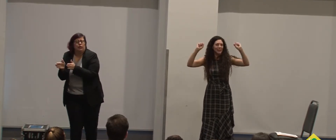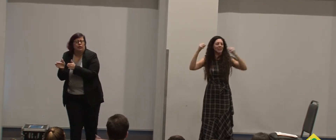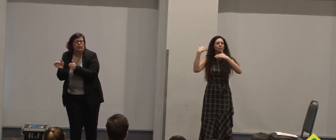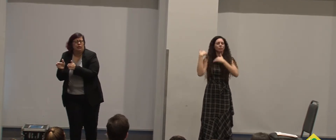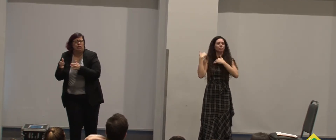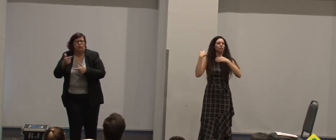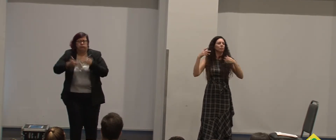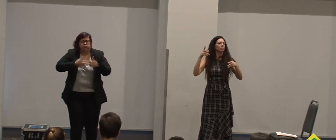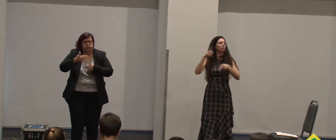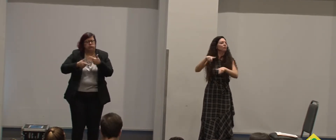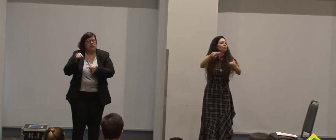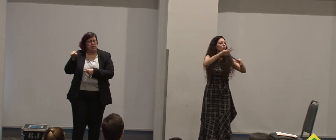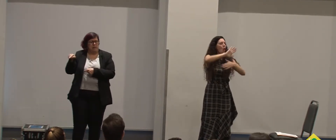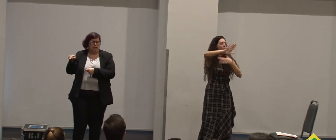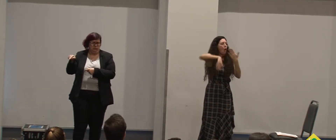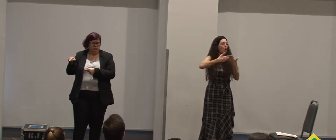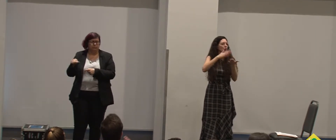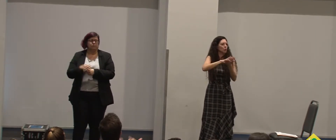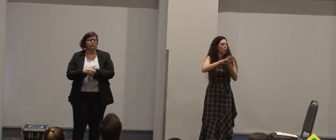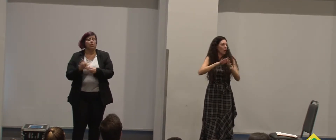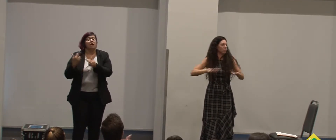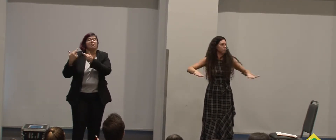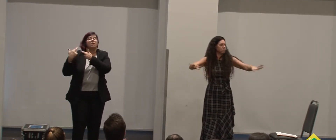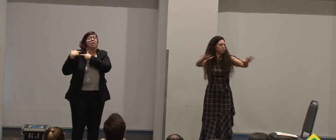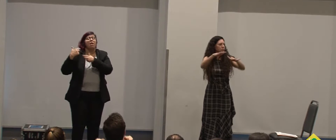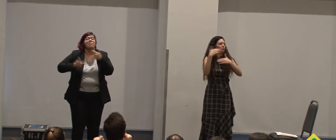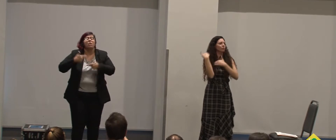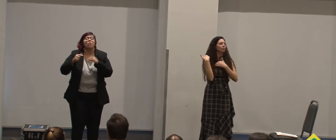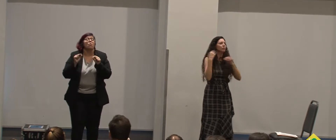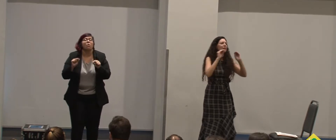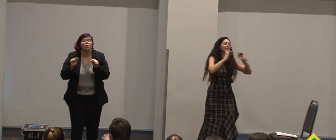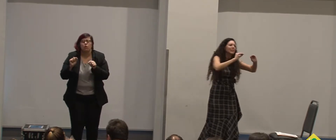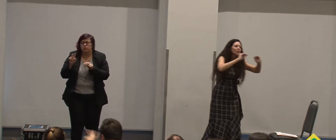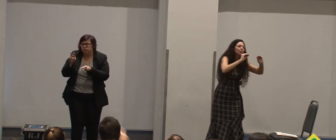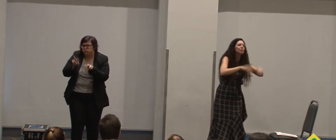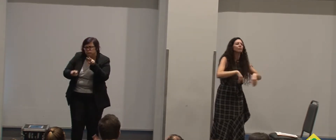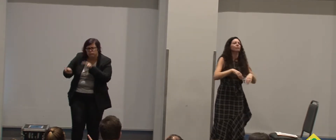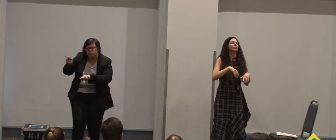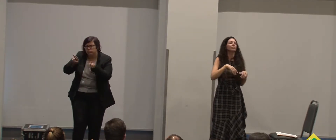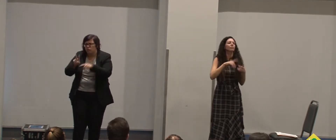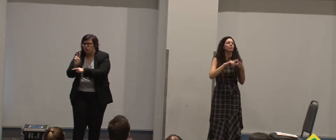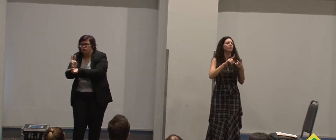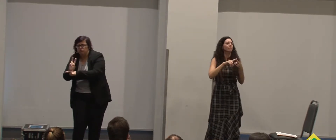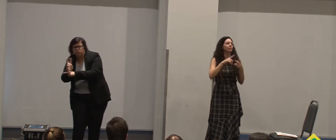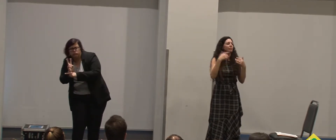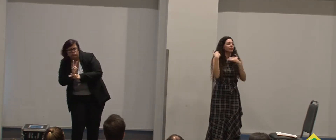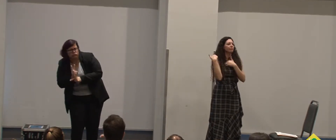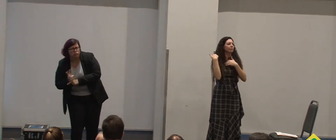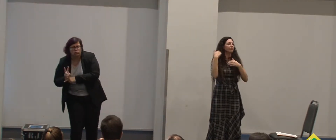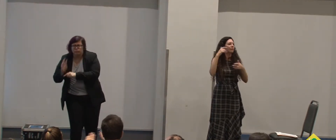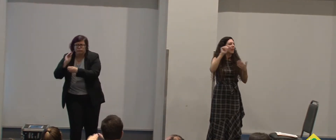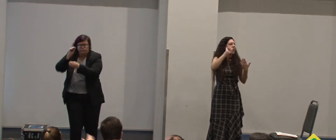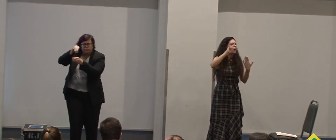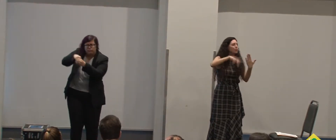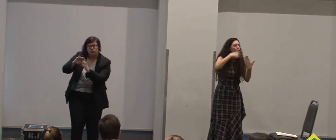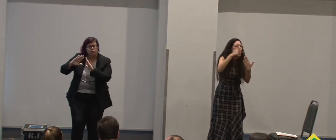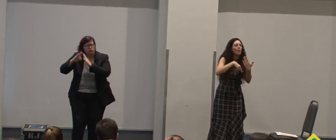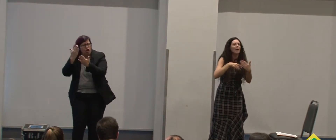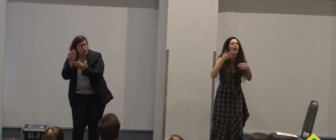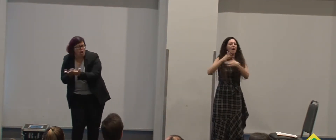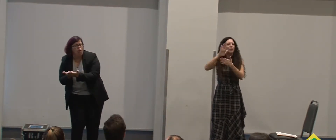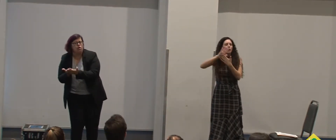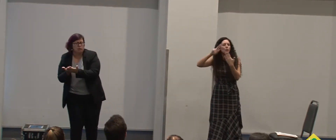escola grande, né, uma escola com um volume de alunos muito grande, e uma outra um pouco menor.